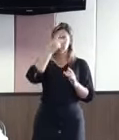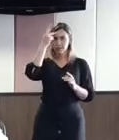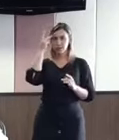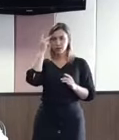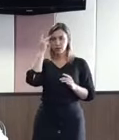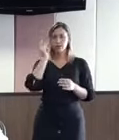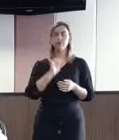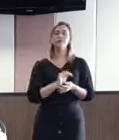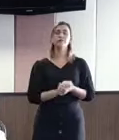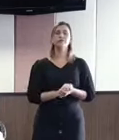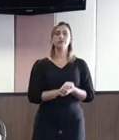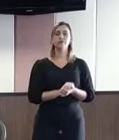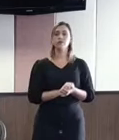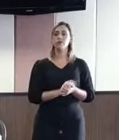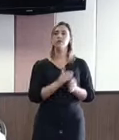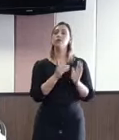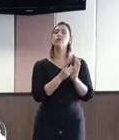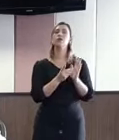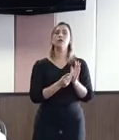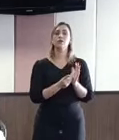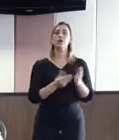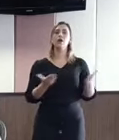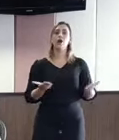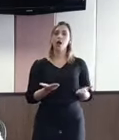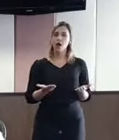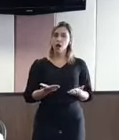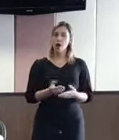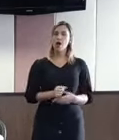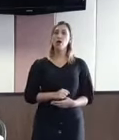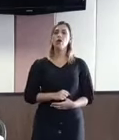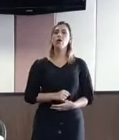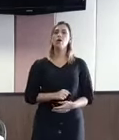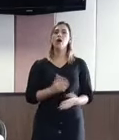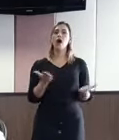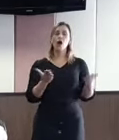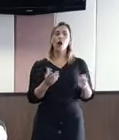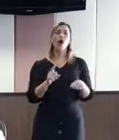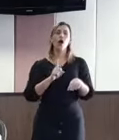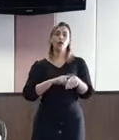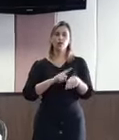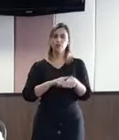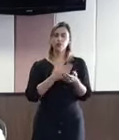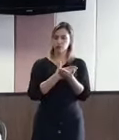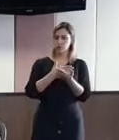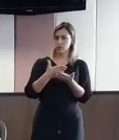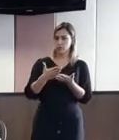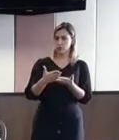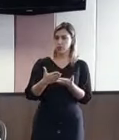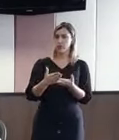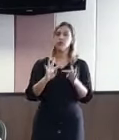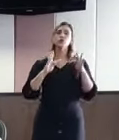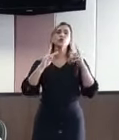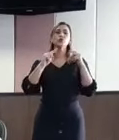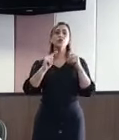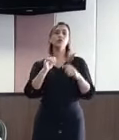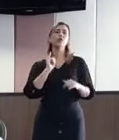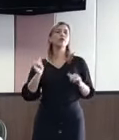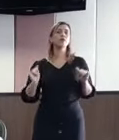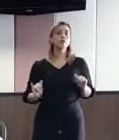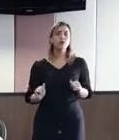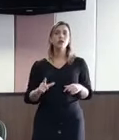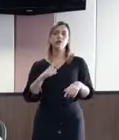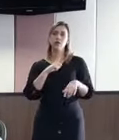seres humanos. O decreto circula, deve estar circulando nos próximos minutos, ele consolida então todas as informações, lá